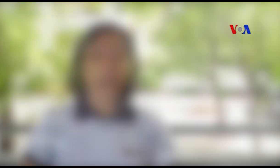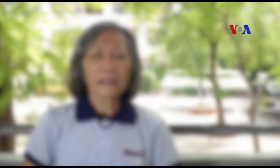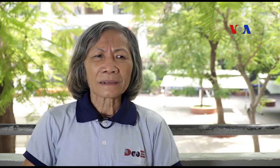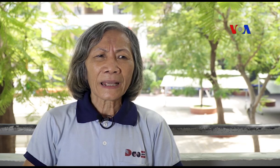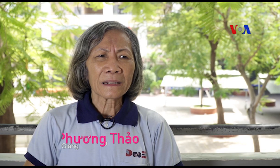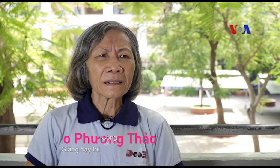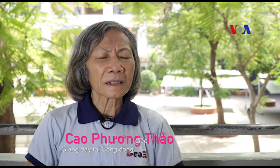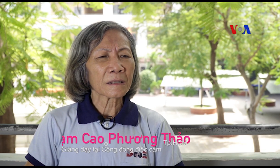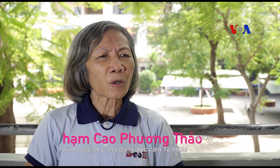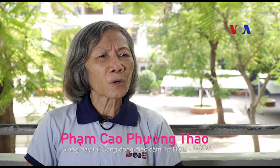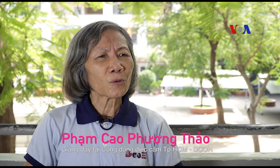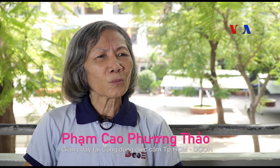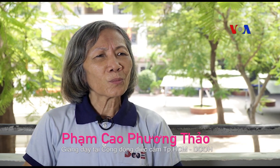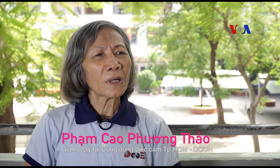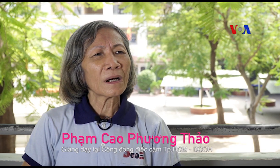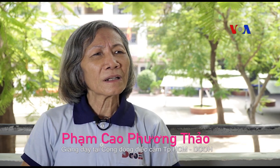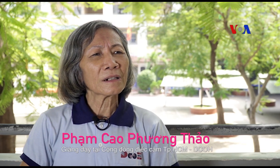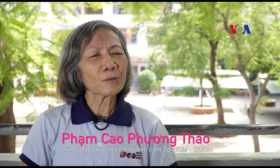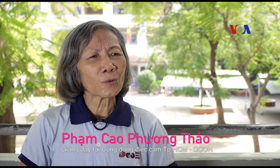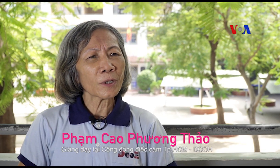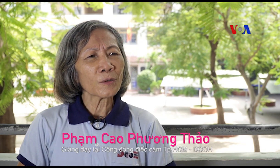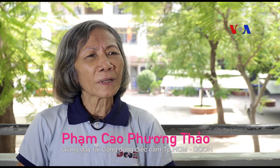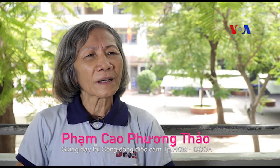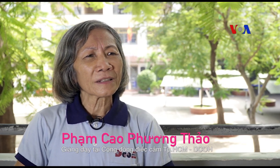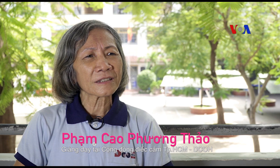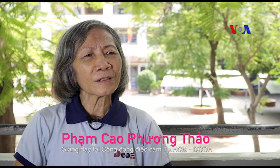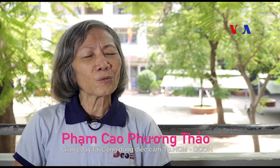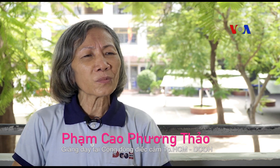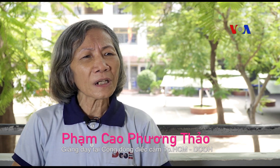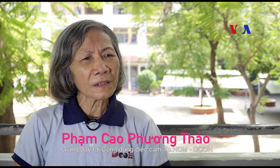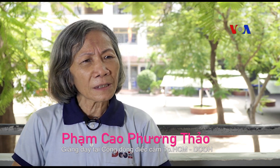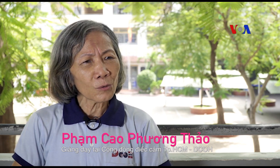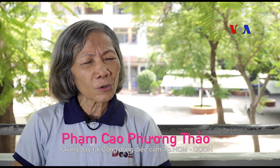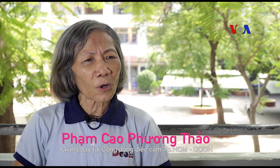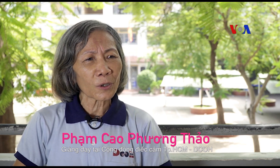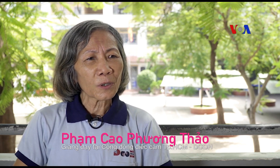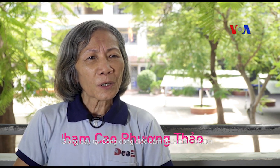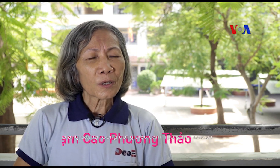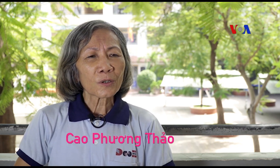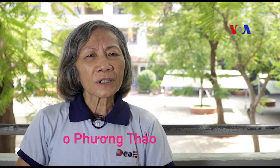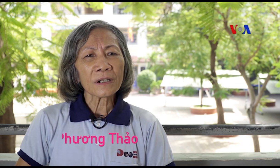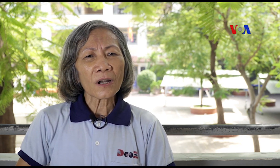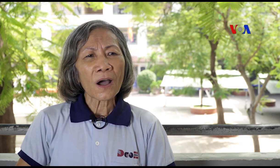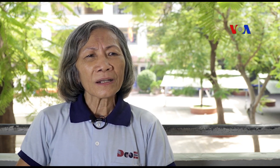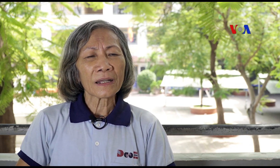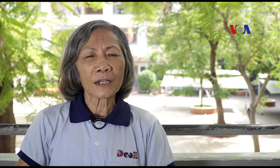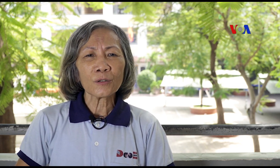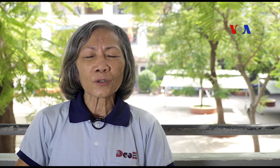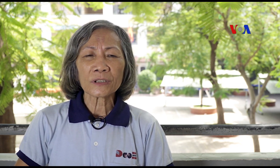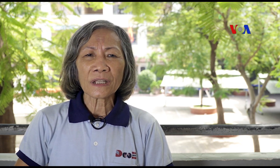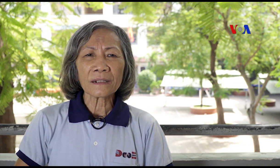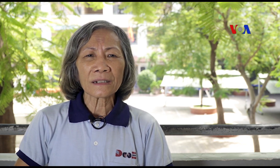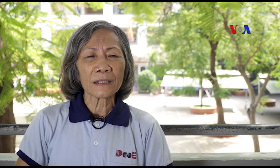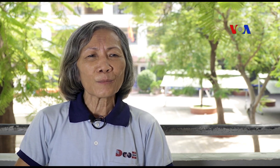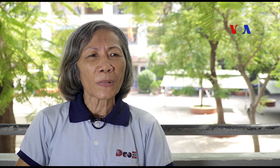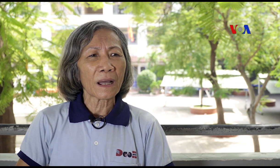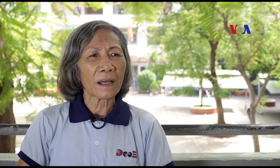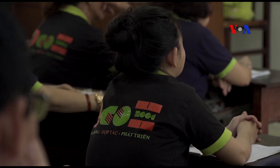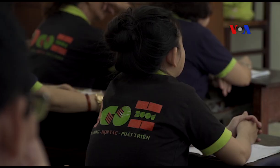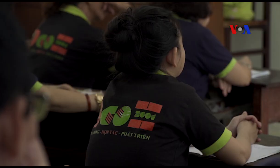Hiện nay thì tôi cũng lớn tuổi và sức cũng rất yếu rồi. Tôi rất lo là nếu tôi chết đi mà thì